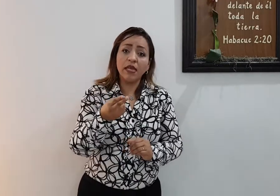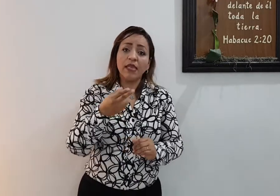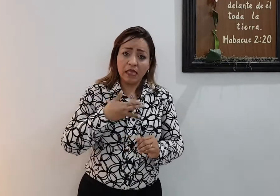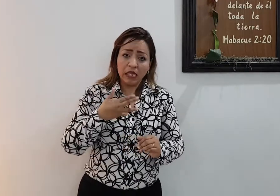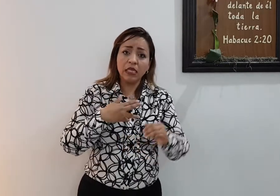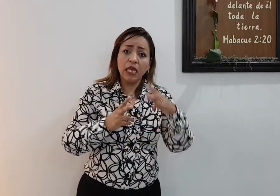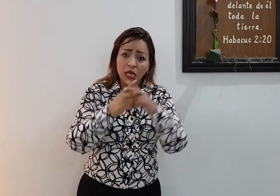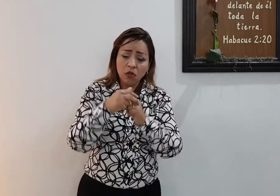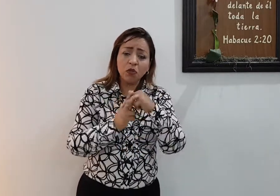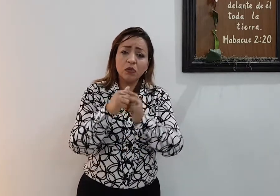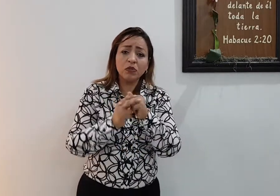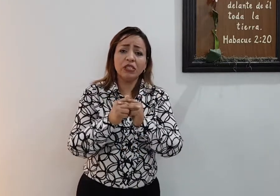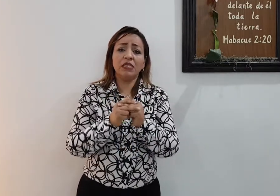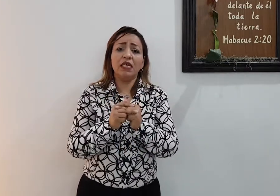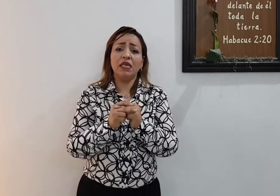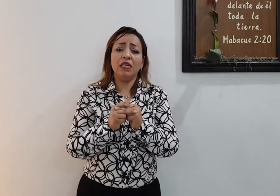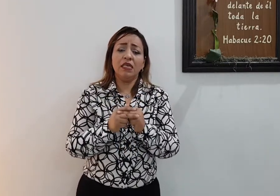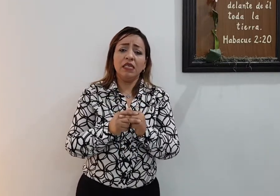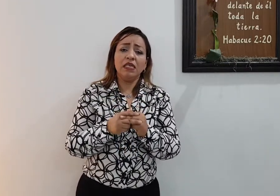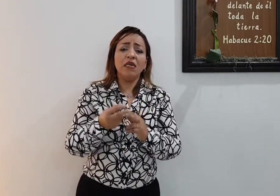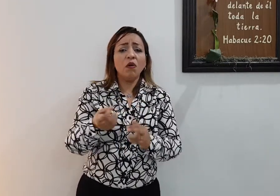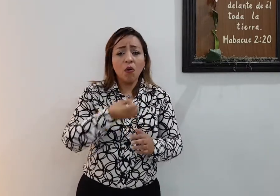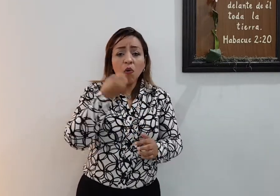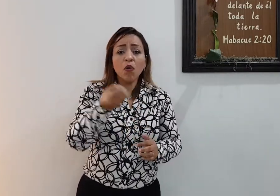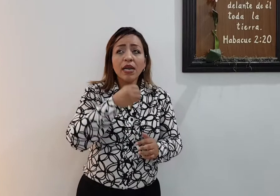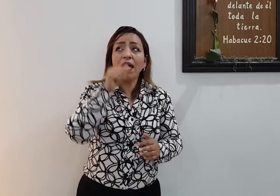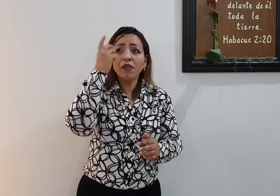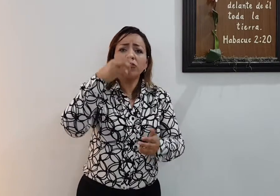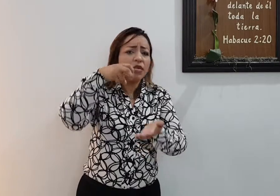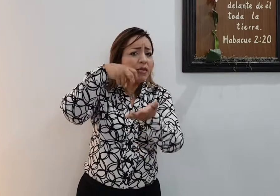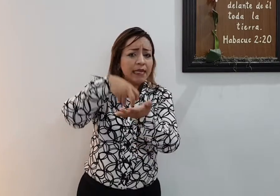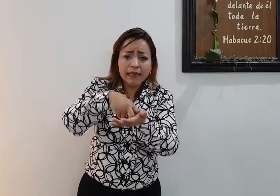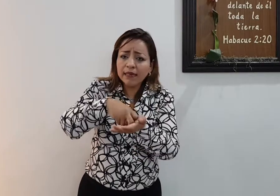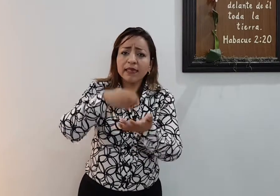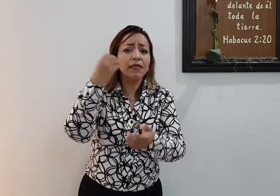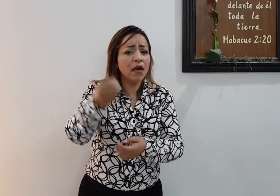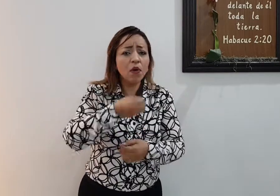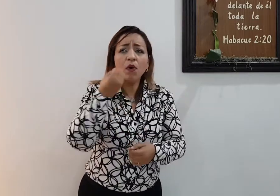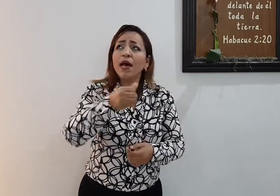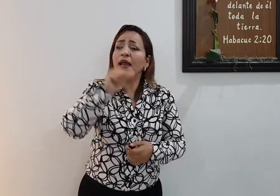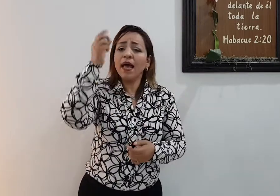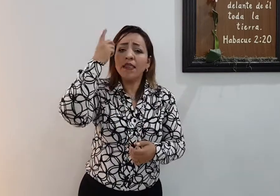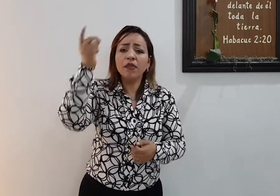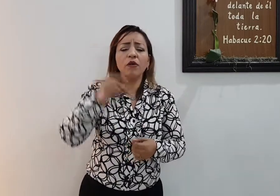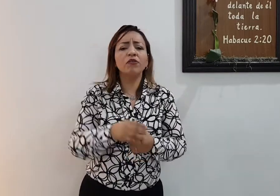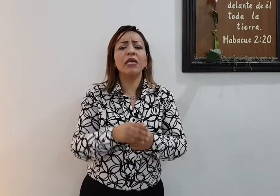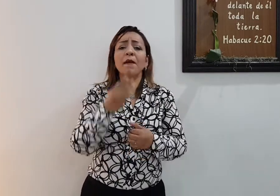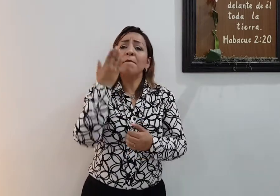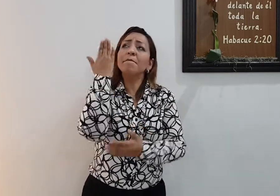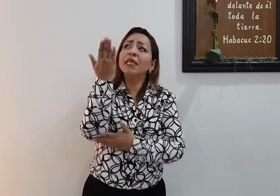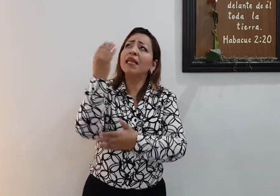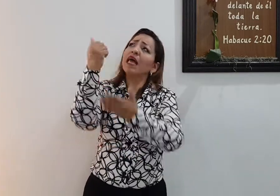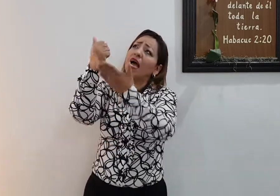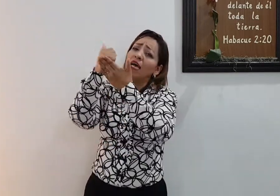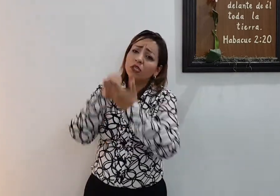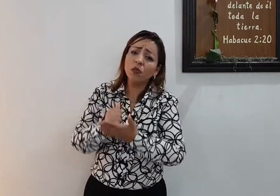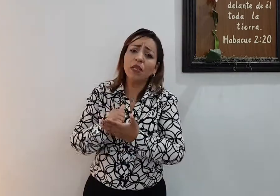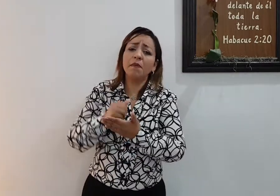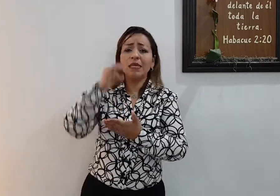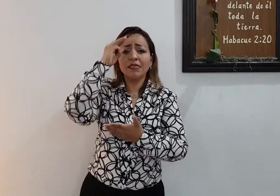Señor y dígale: Señor, ayúdame a entender esto, ayúdame a pasar esto, ayúdame a suplir esto, pero póngase en lucha con Dios.